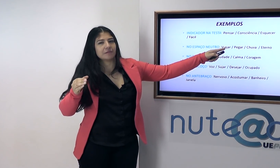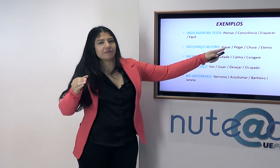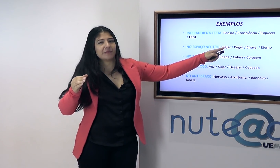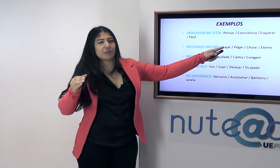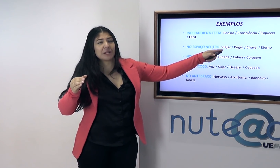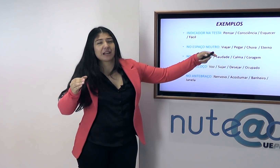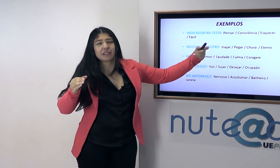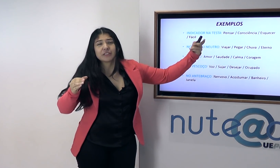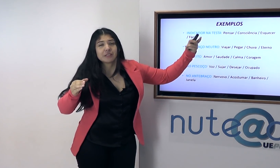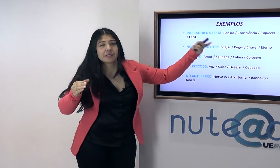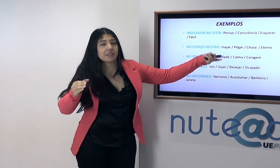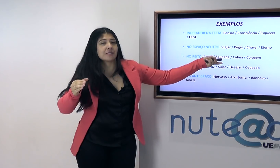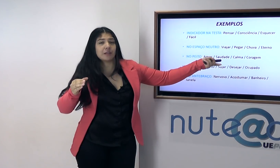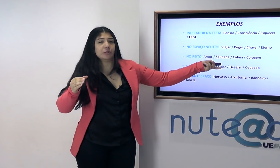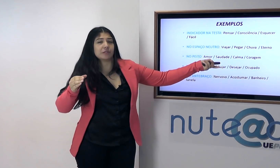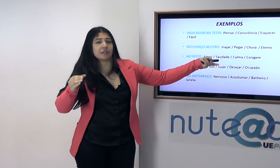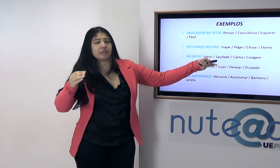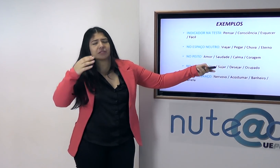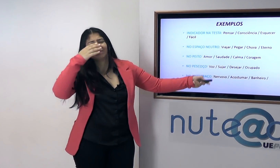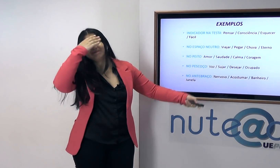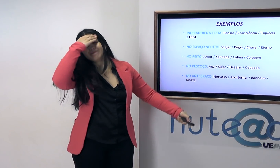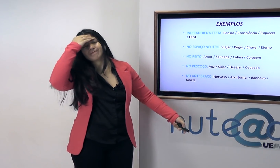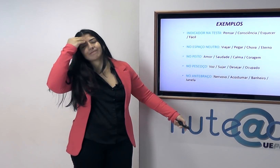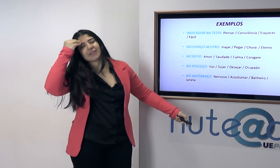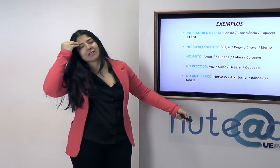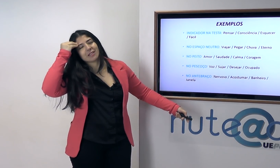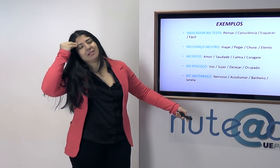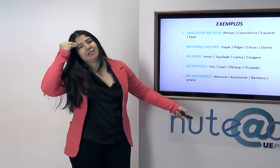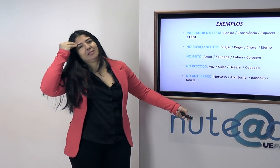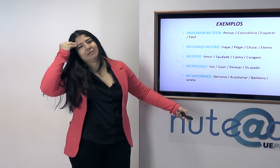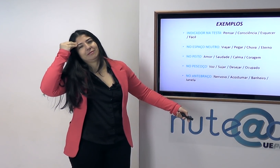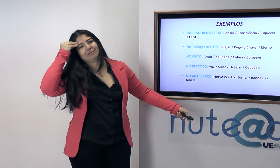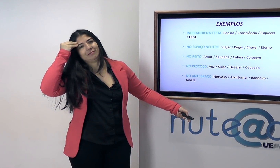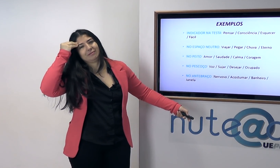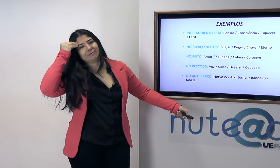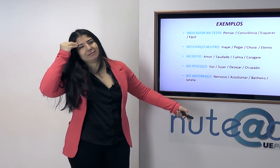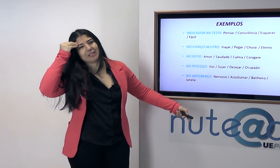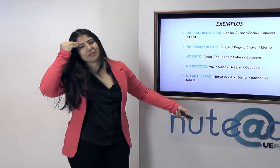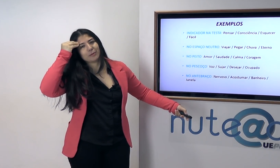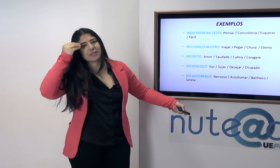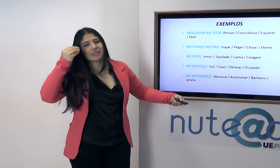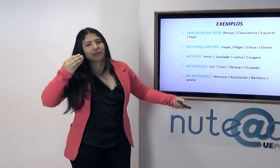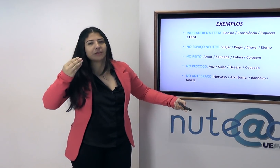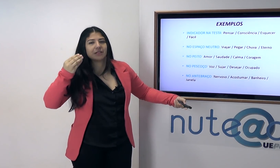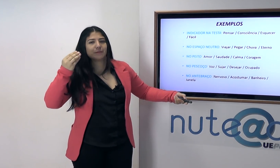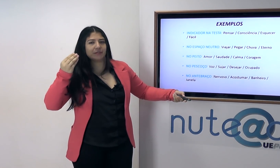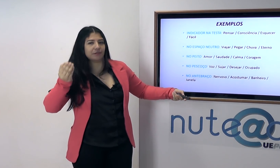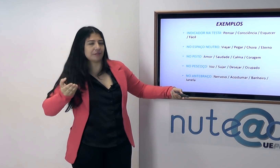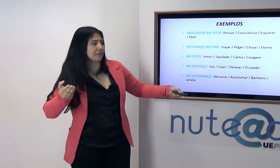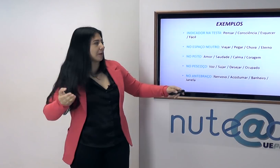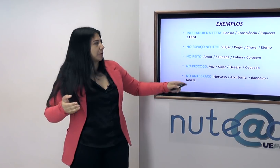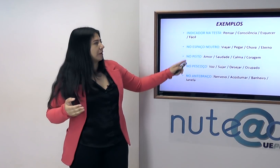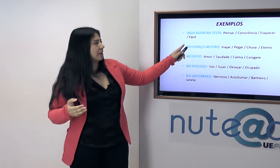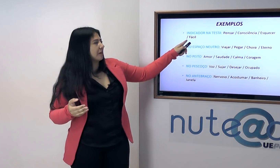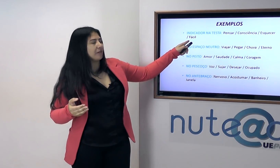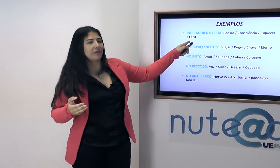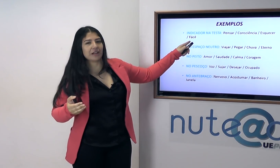Esquecer. Faz uma cara que você esqueceu do que você está falando. Esquecer. Tá? Você precisa fazer a expressão facial.